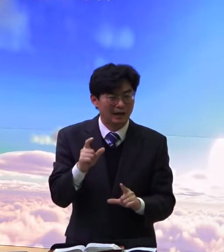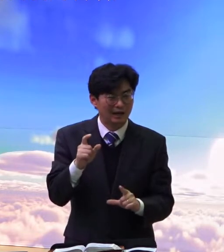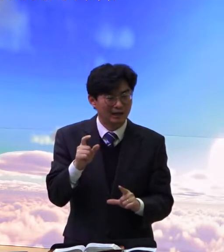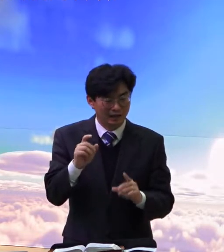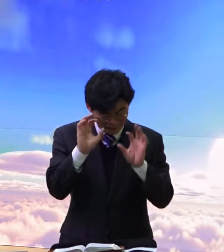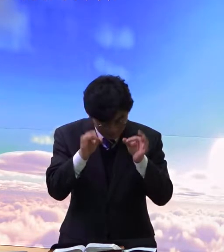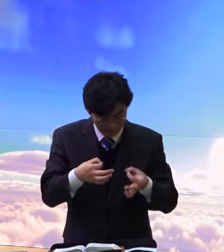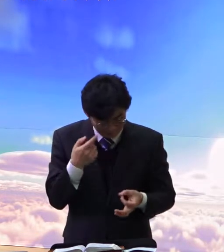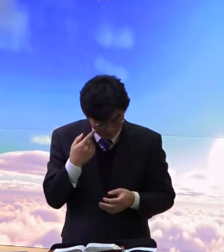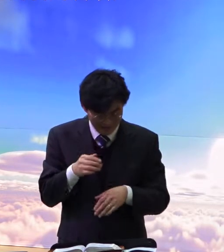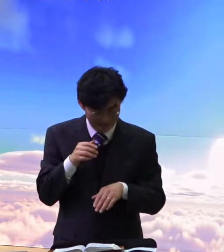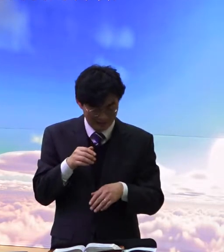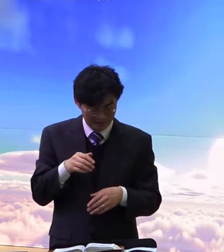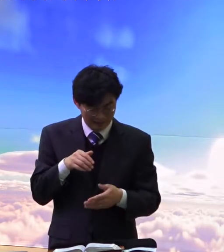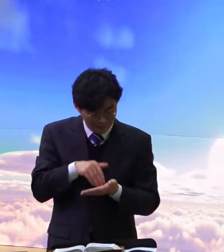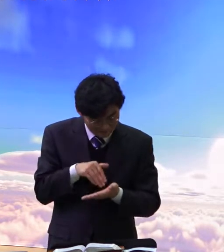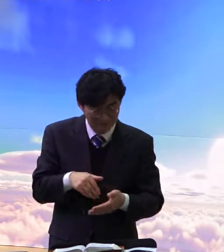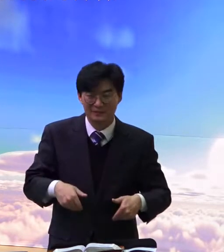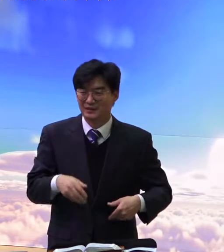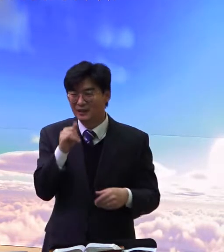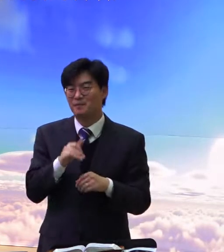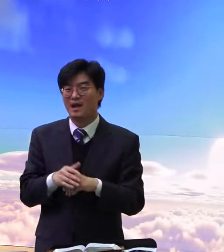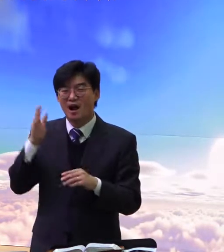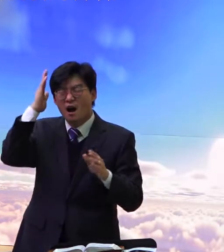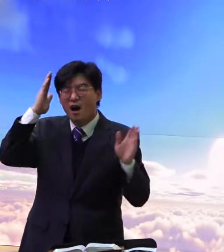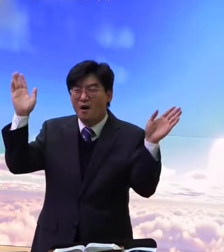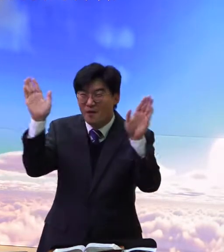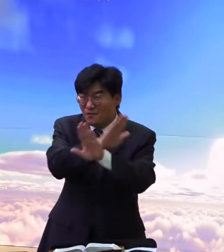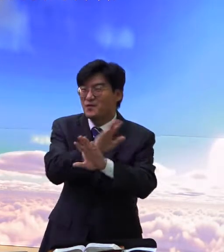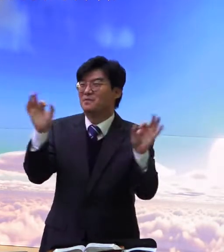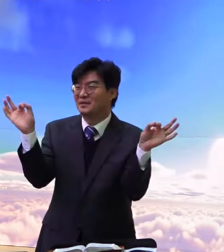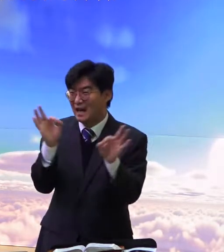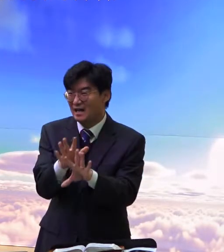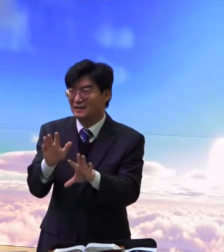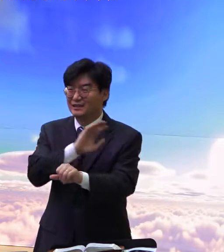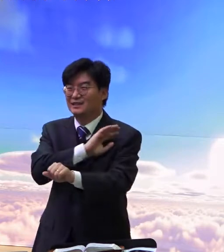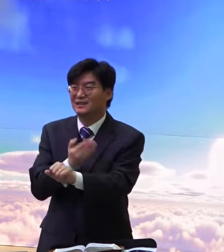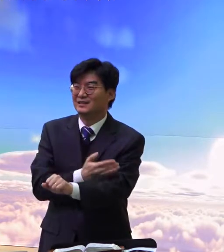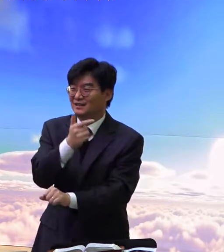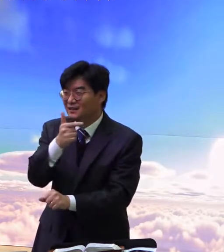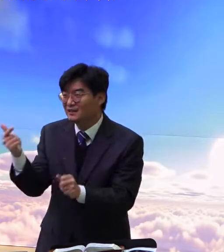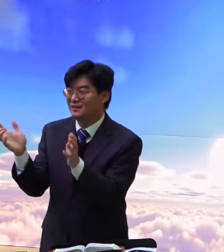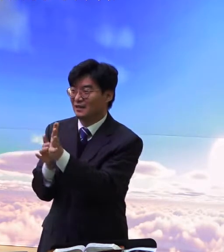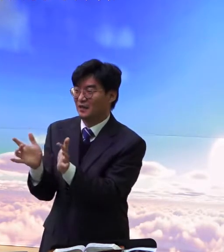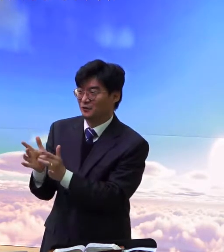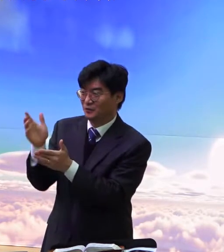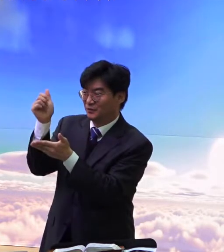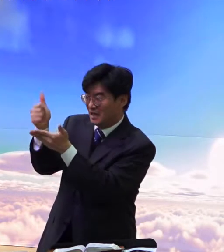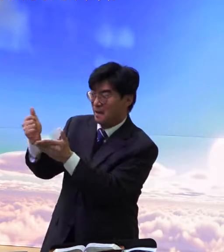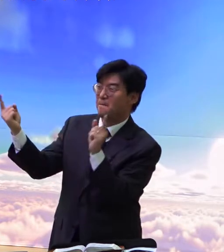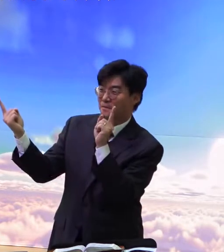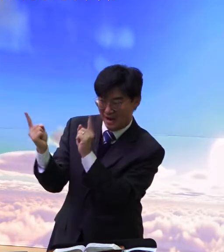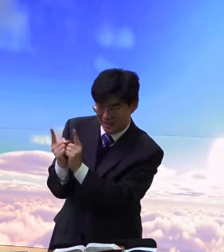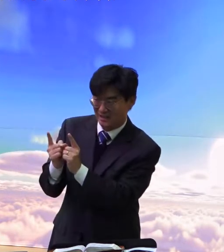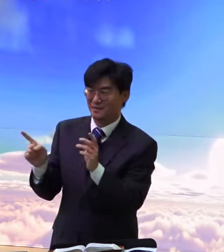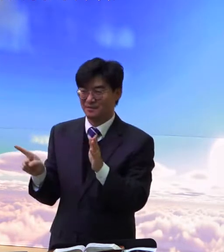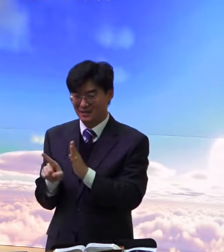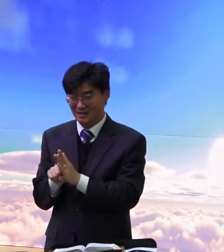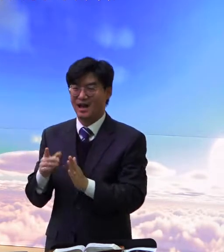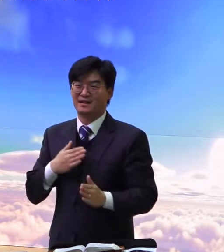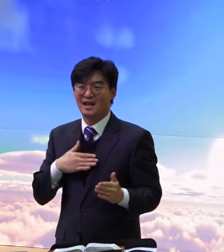여러분, 우리는 어둠을 몰아내는 빛이신 예수님을 만난 사람들입니다. 여러분 안에 빛이신 예수님이